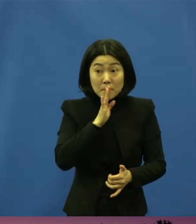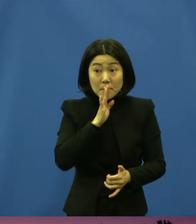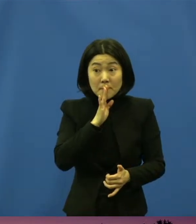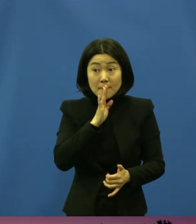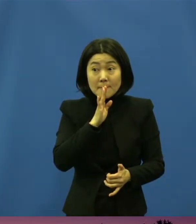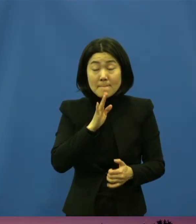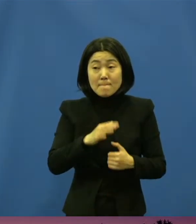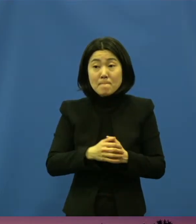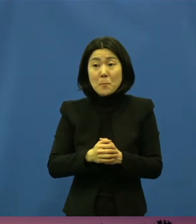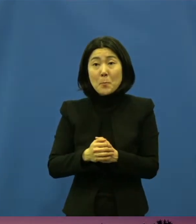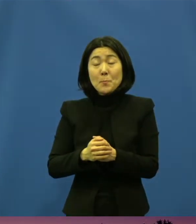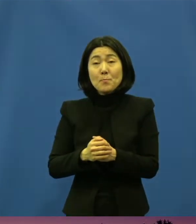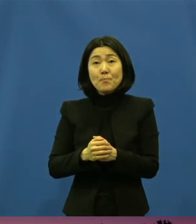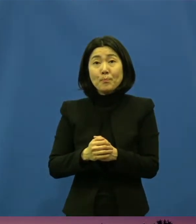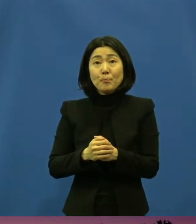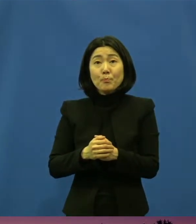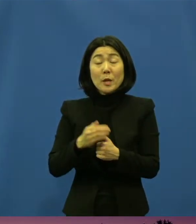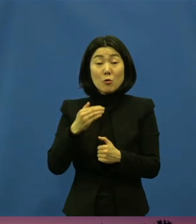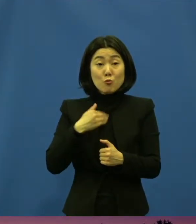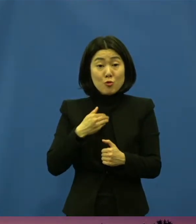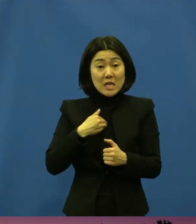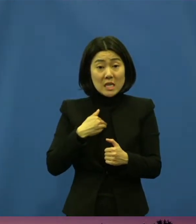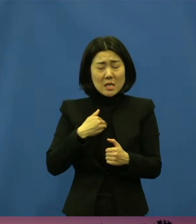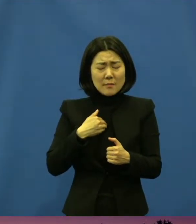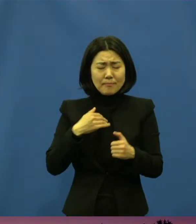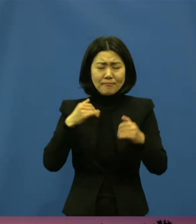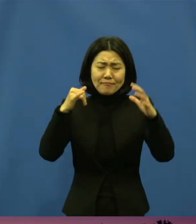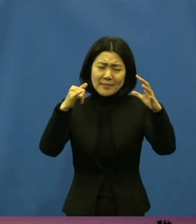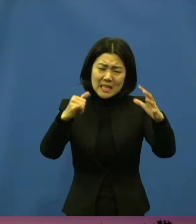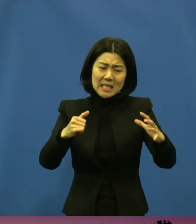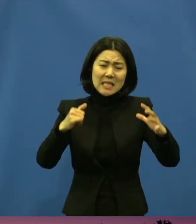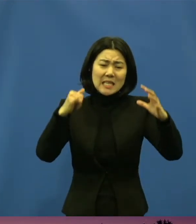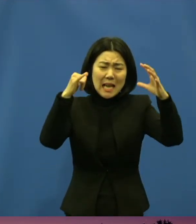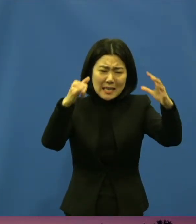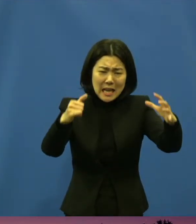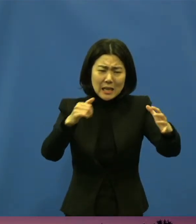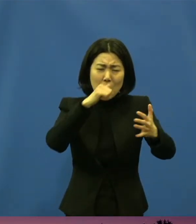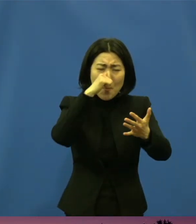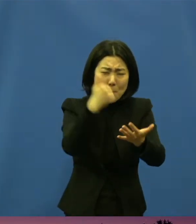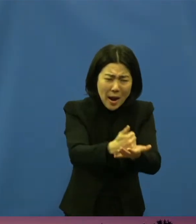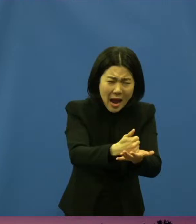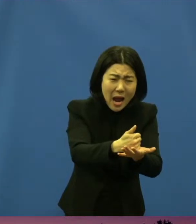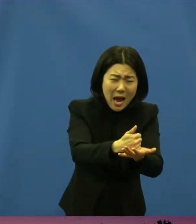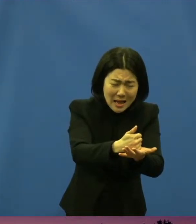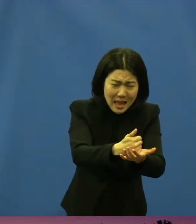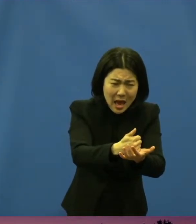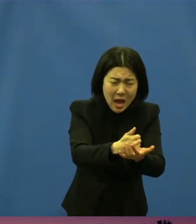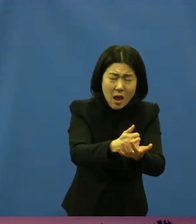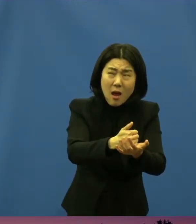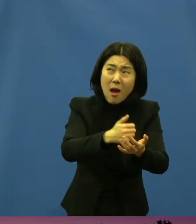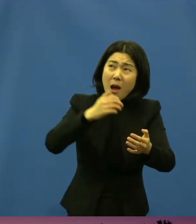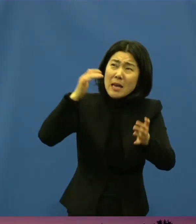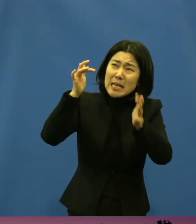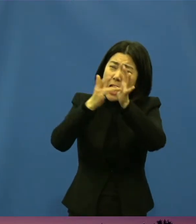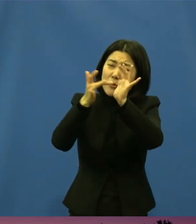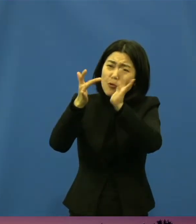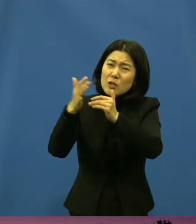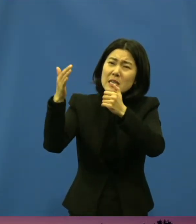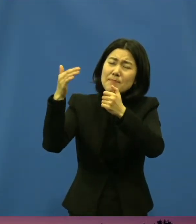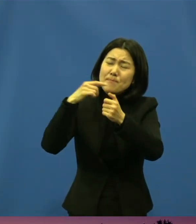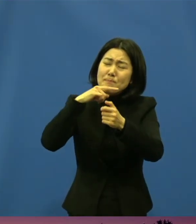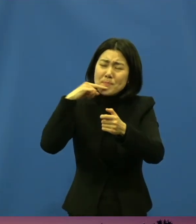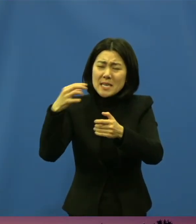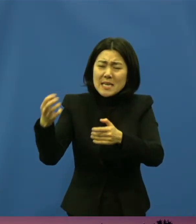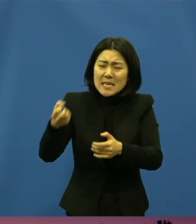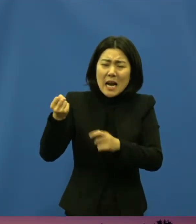근데 그 세상으로부터 우리를 구별해 내셔서 하나님의 백성으로 불러주셨는데 다시 우리가 세상을 사랑하면 이제 우리